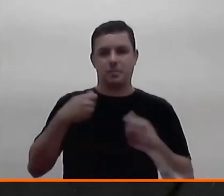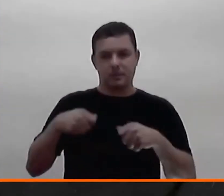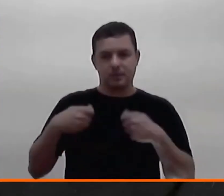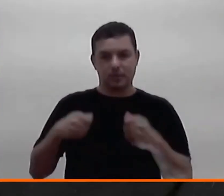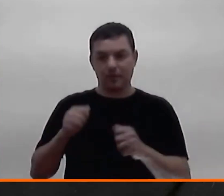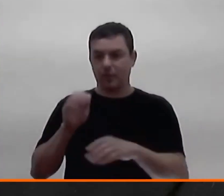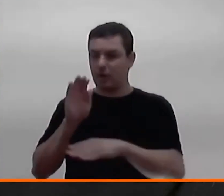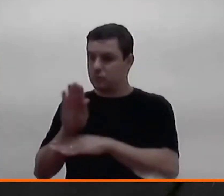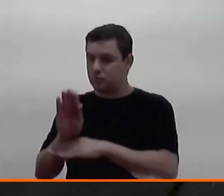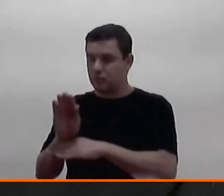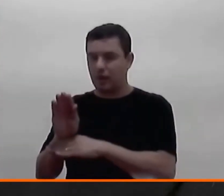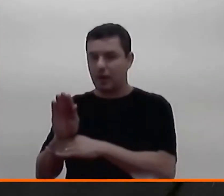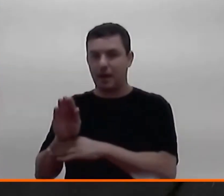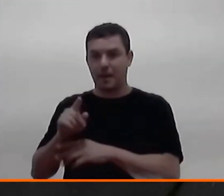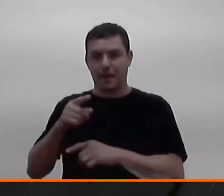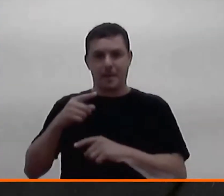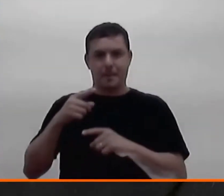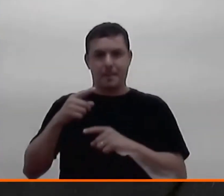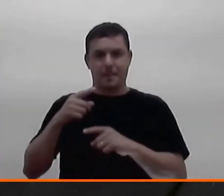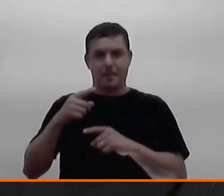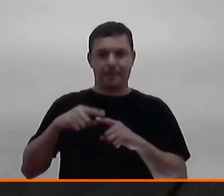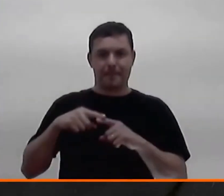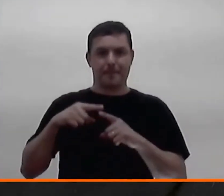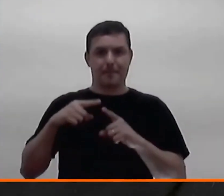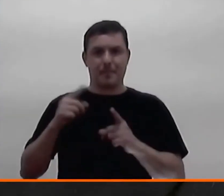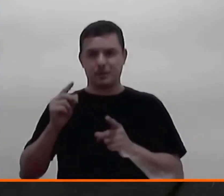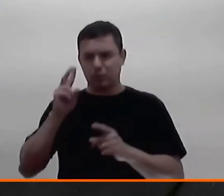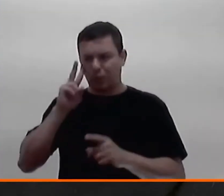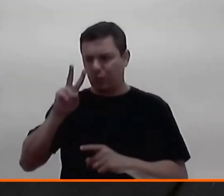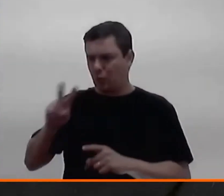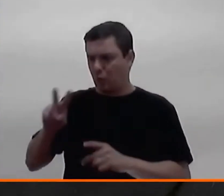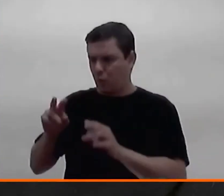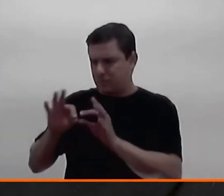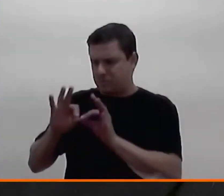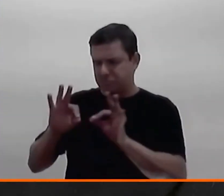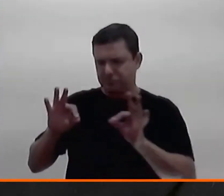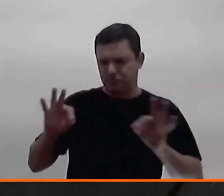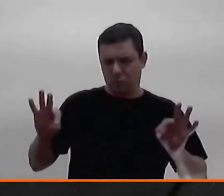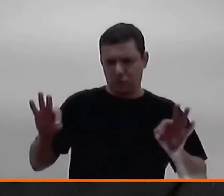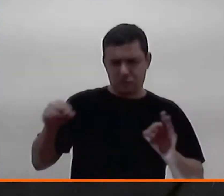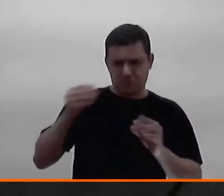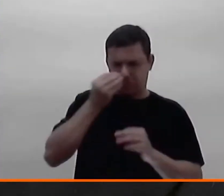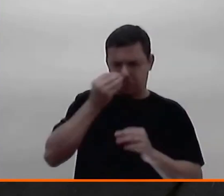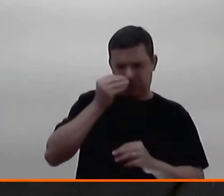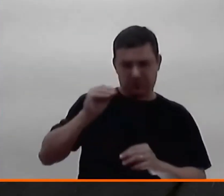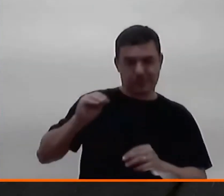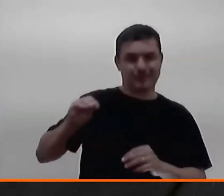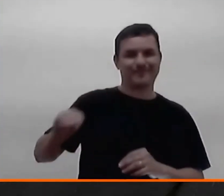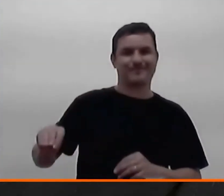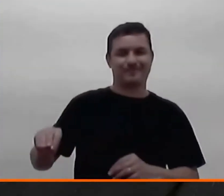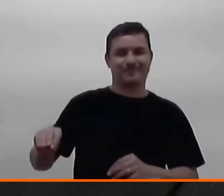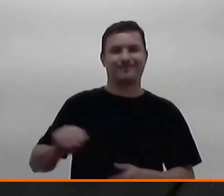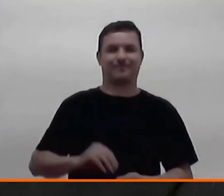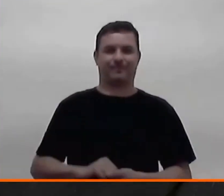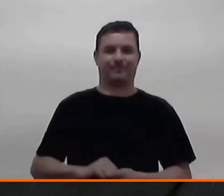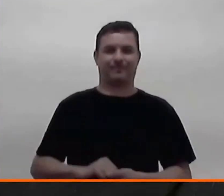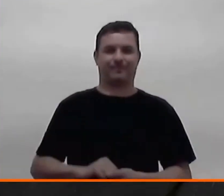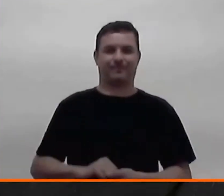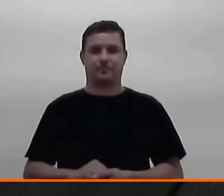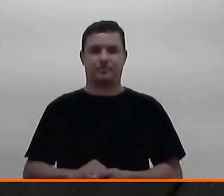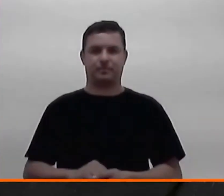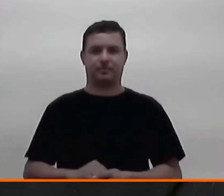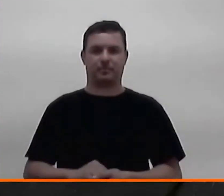isso, não fizeram o que deveriam fazer. Então, irmãos, deixaram esse